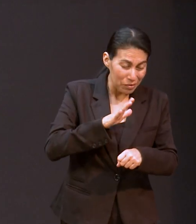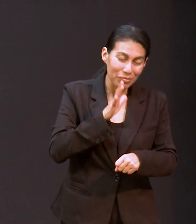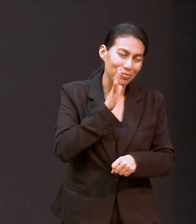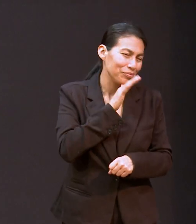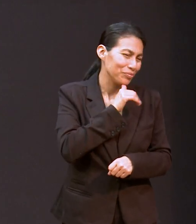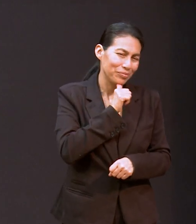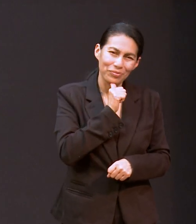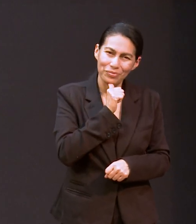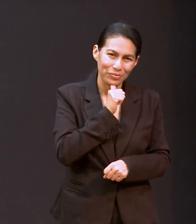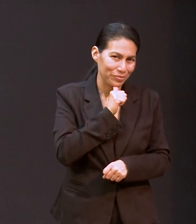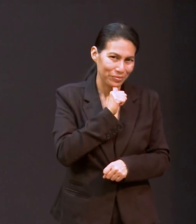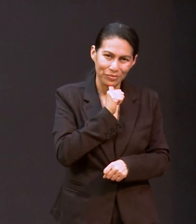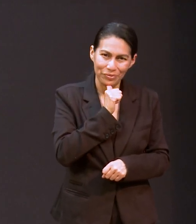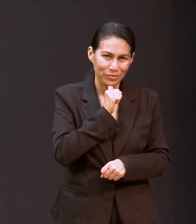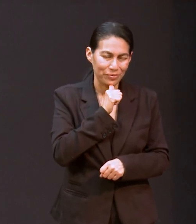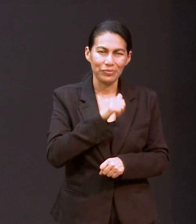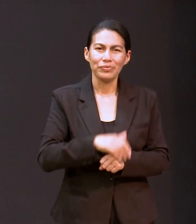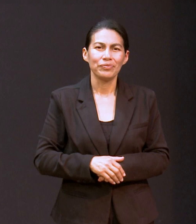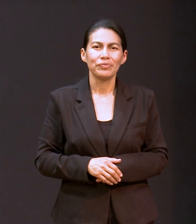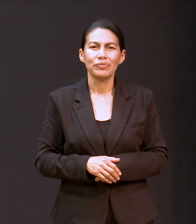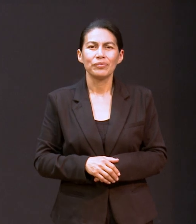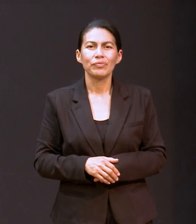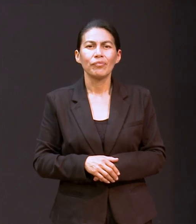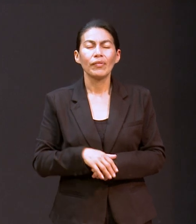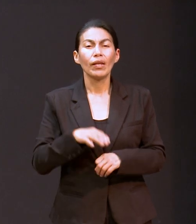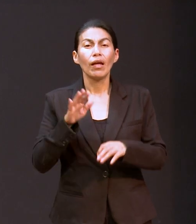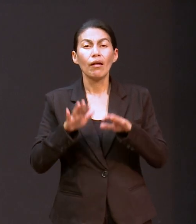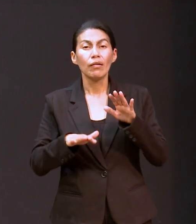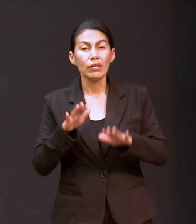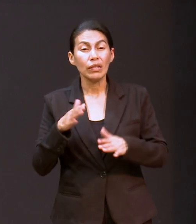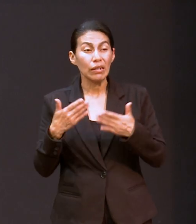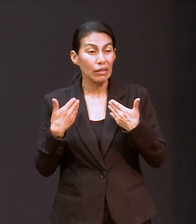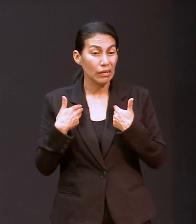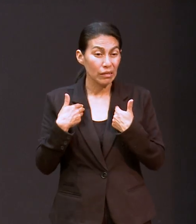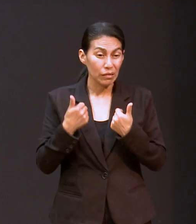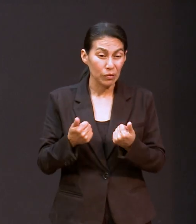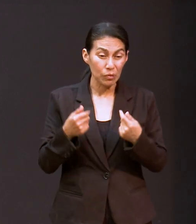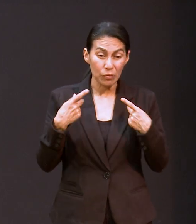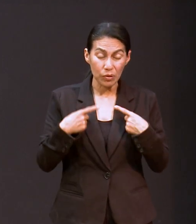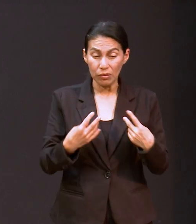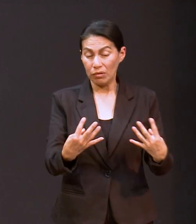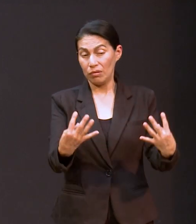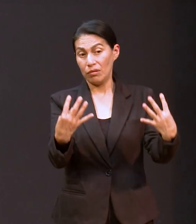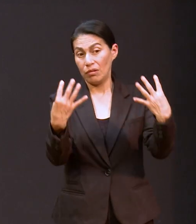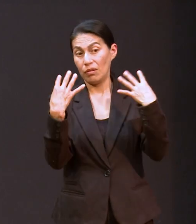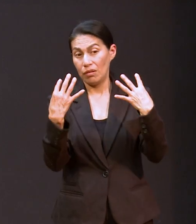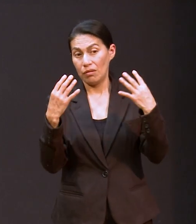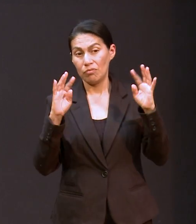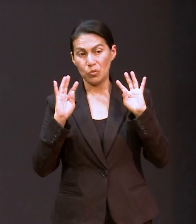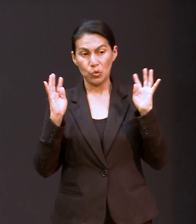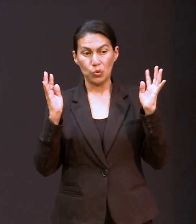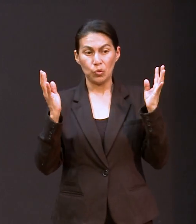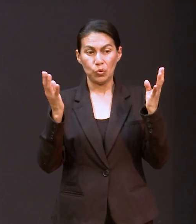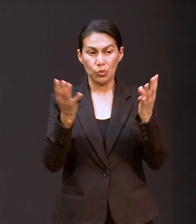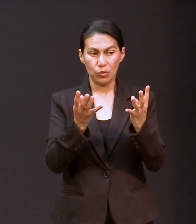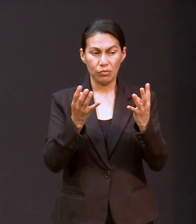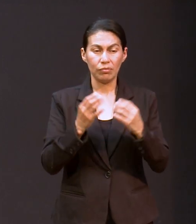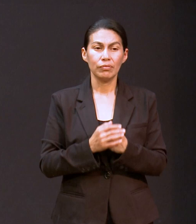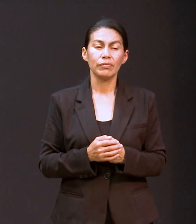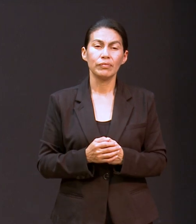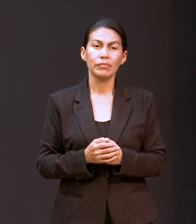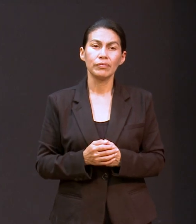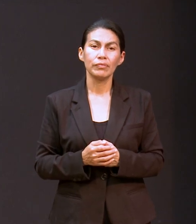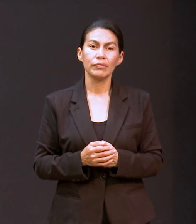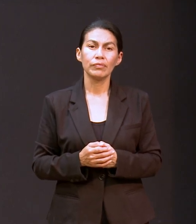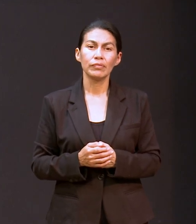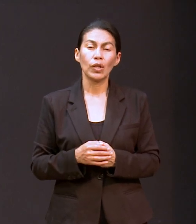más de lo que tú no puedas aguantar y muchas veces no nos damos cuenta que hay otros no que no están viendo hay otros a nuestro